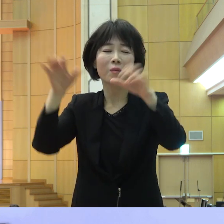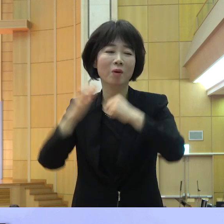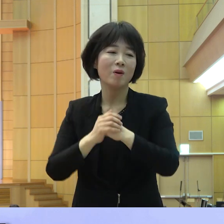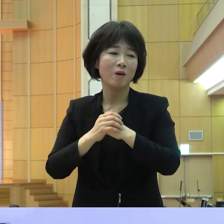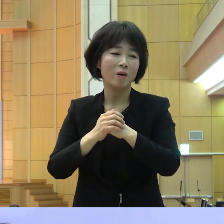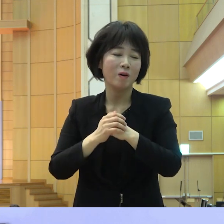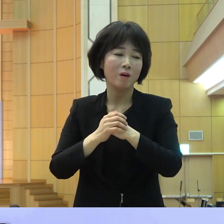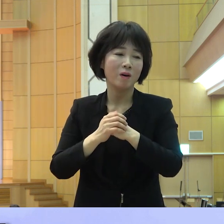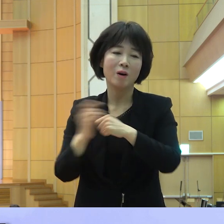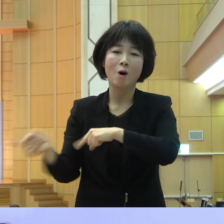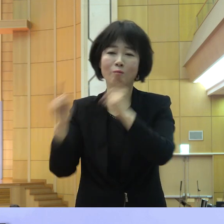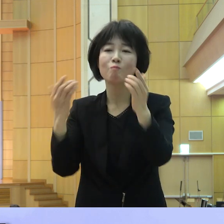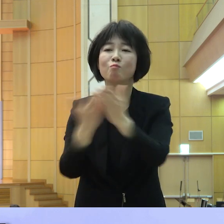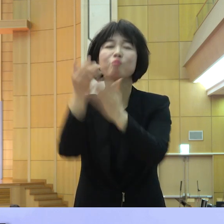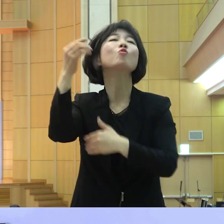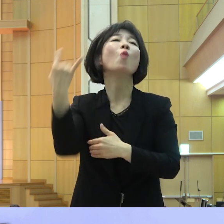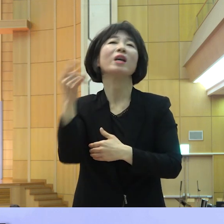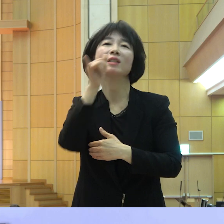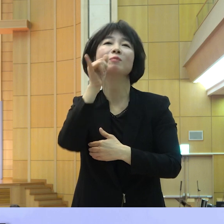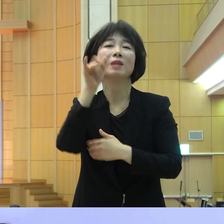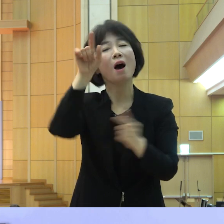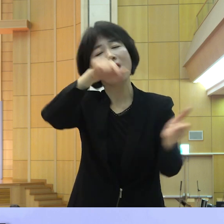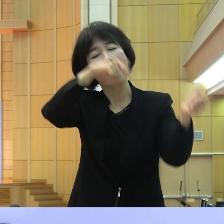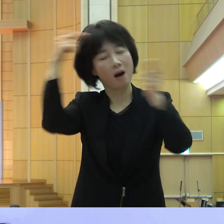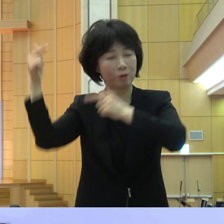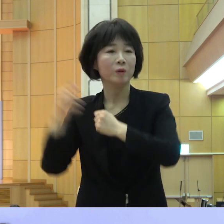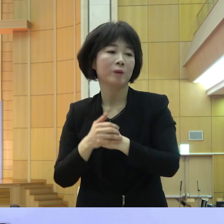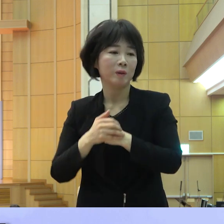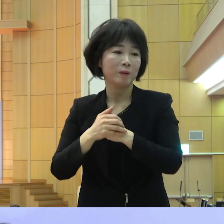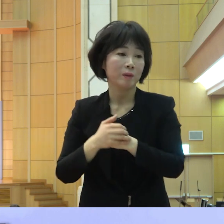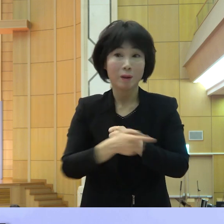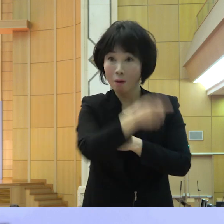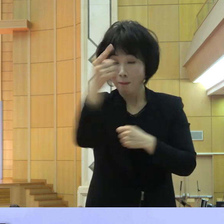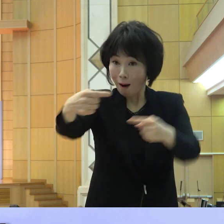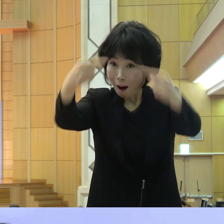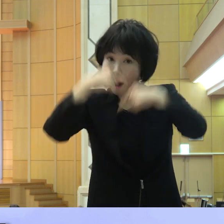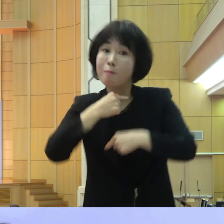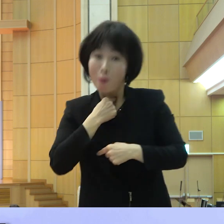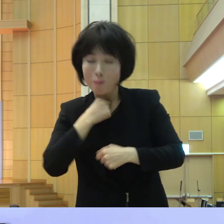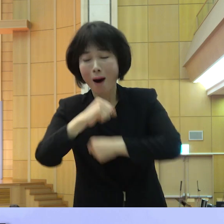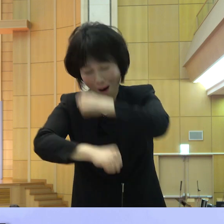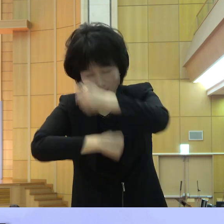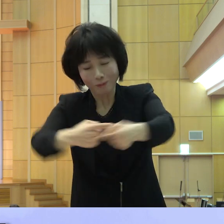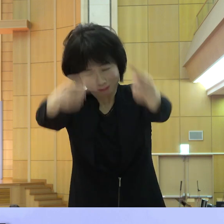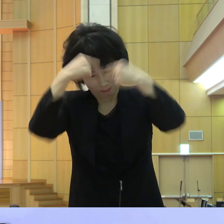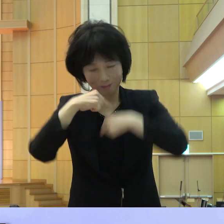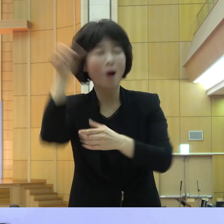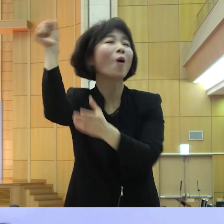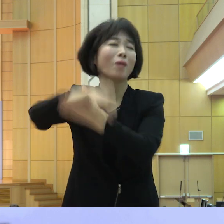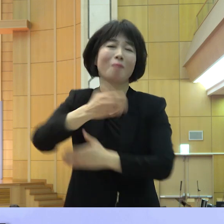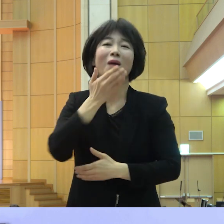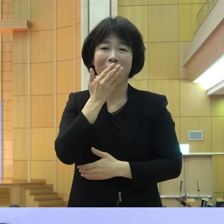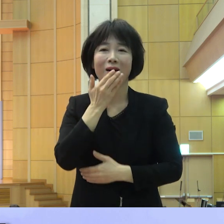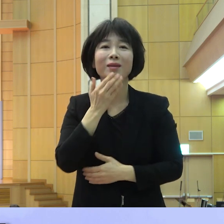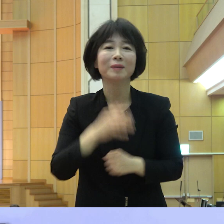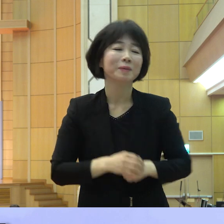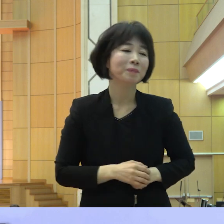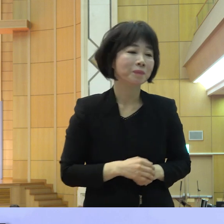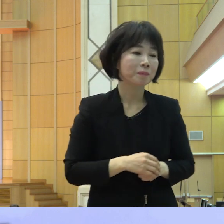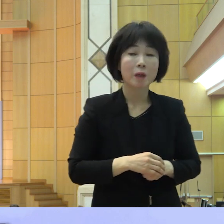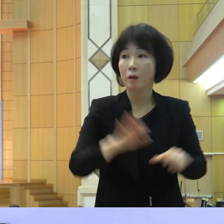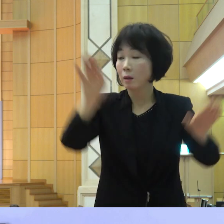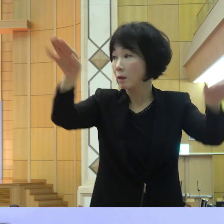비전홀에서 부흥회가 있습니다. 3040 아니더라도 참여하실 분들은 자유롭게 참여할 수가 있습니다.